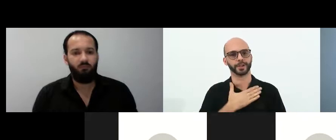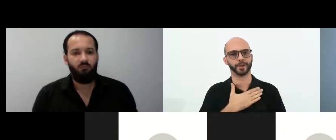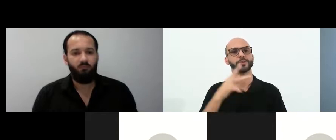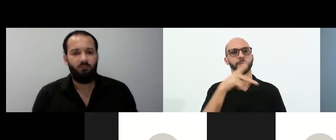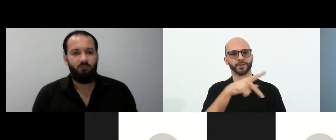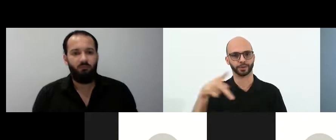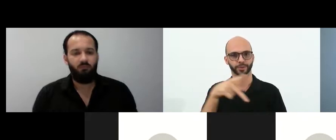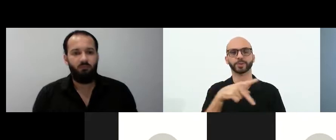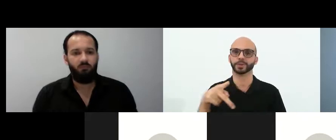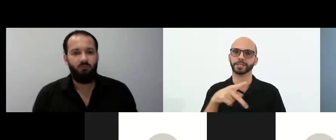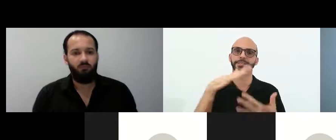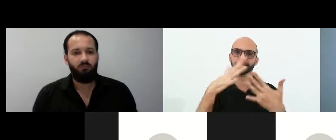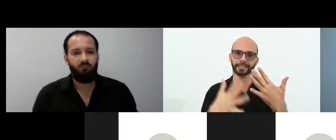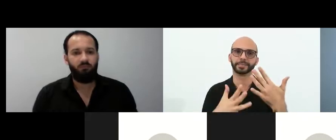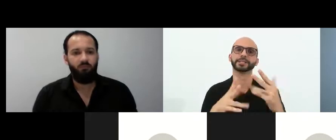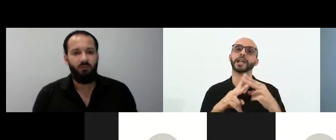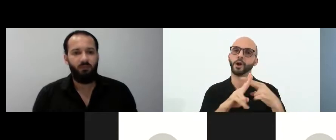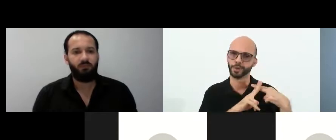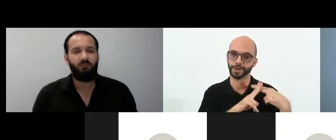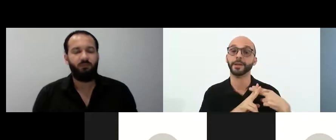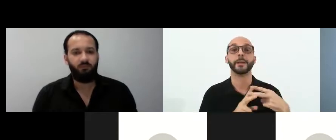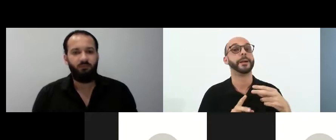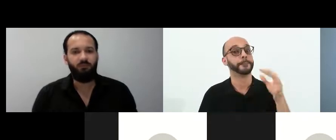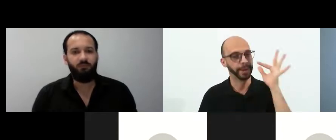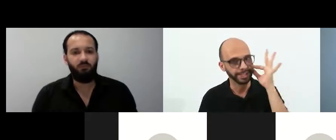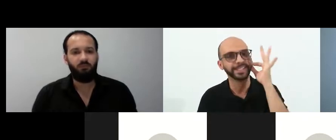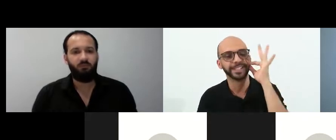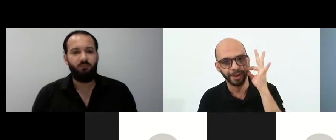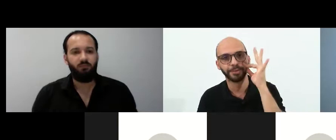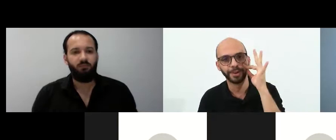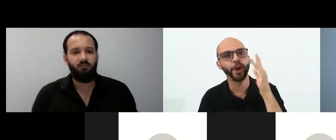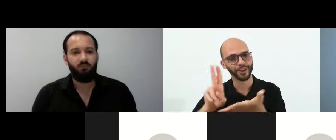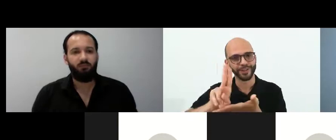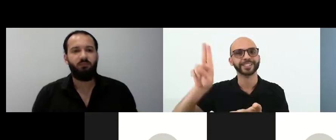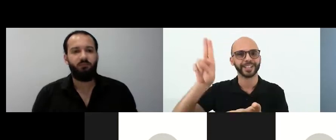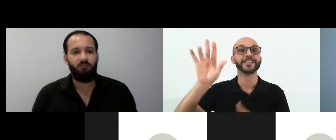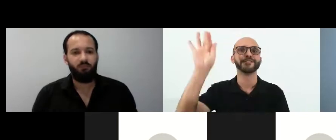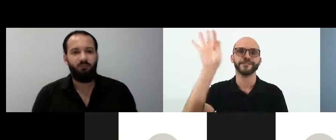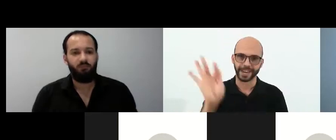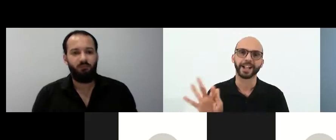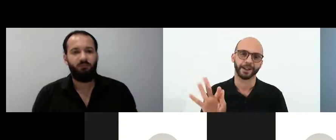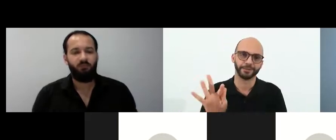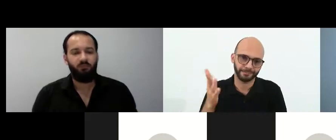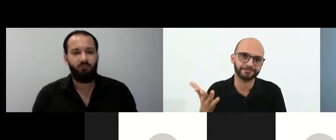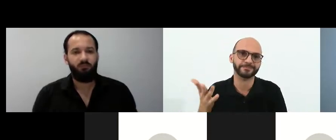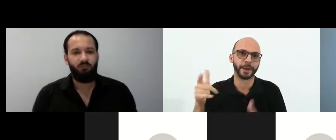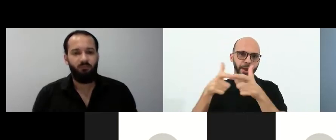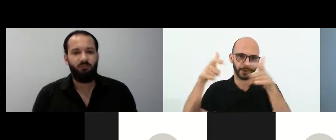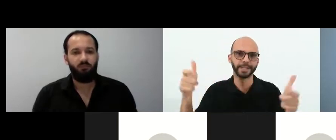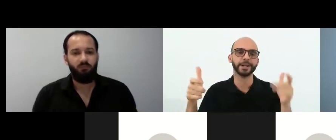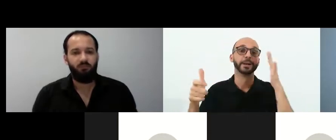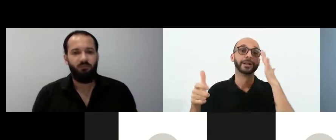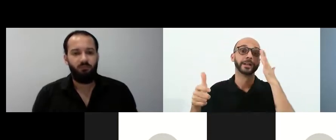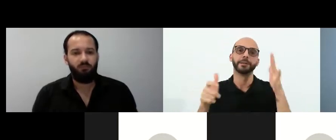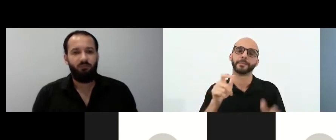presencial. E hoje eu sou professor, trabalho com língua de sinais de forma presencial na universidade, porque é